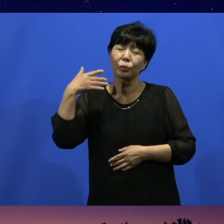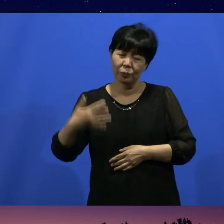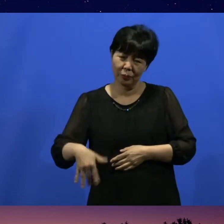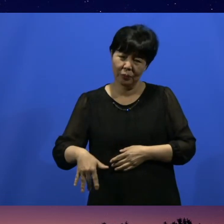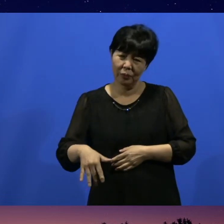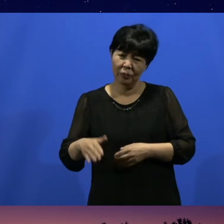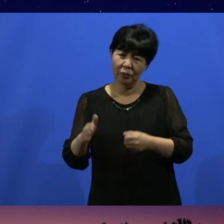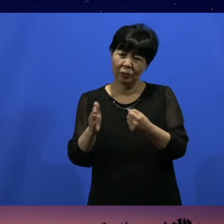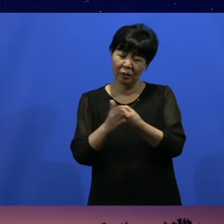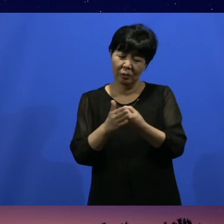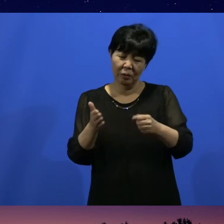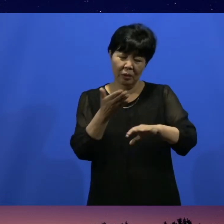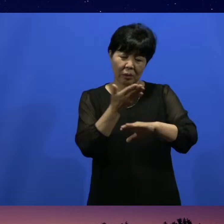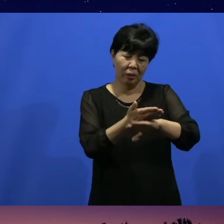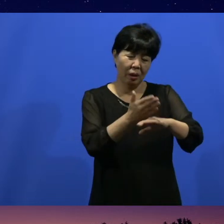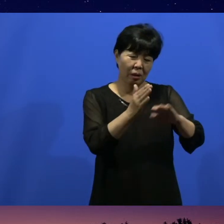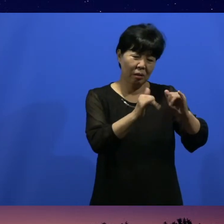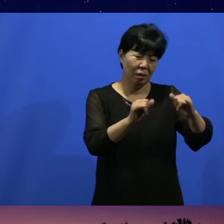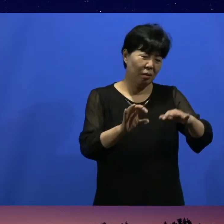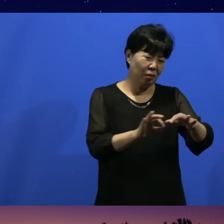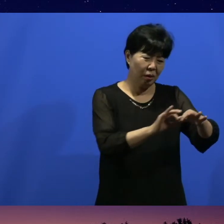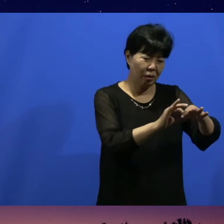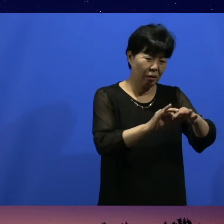그러니까 내가 다른 사람과 관계도 늘 힘든 거야.